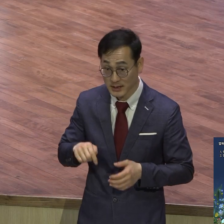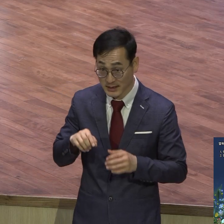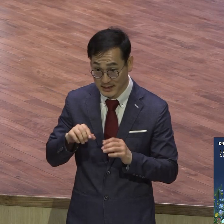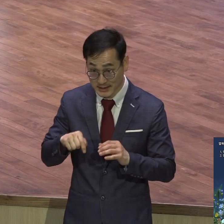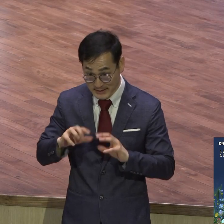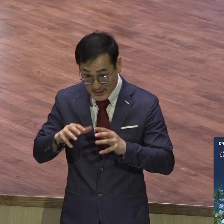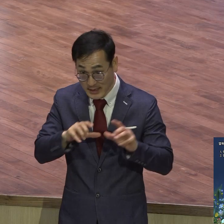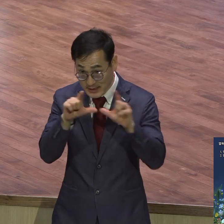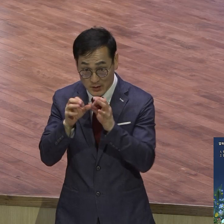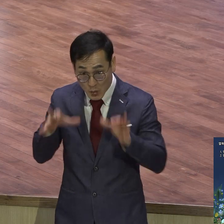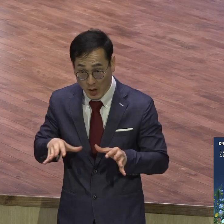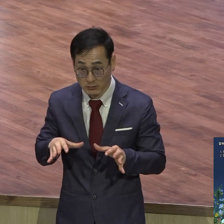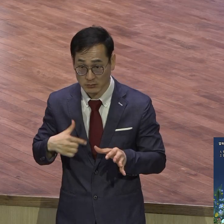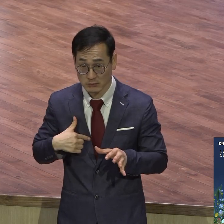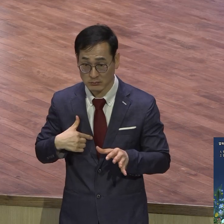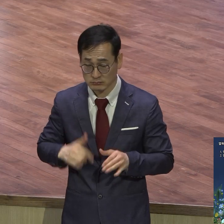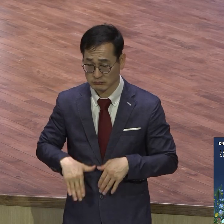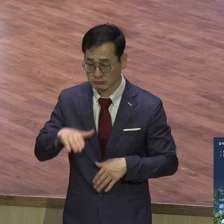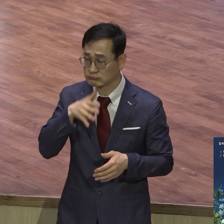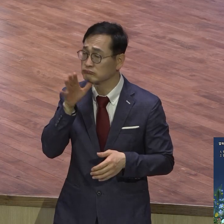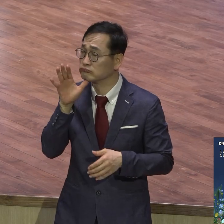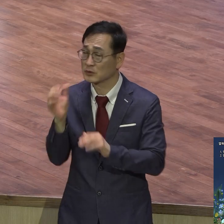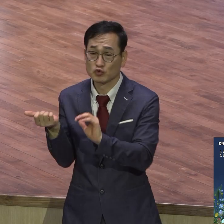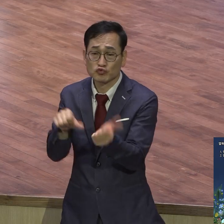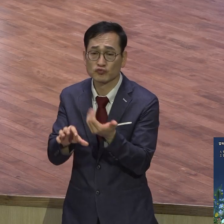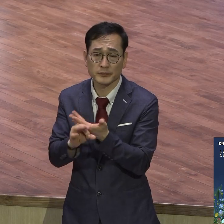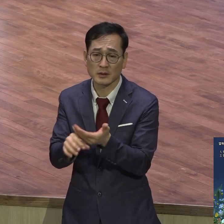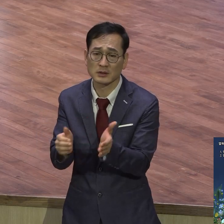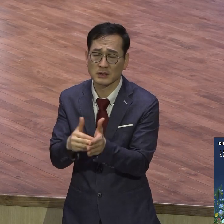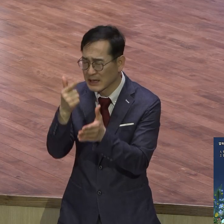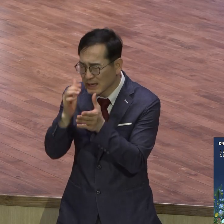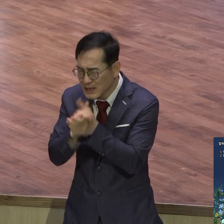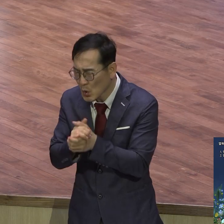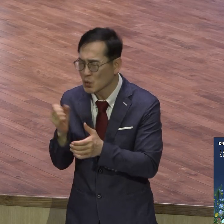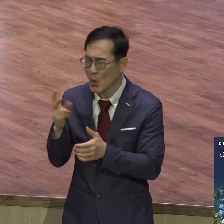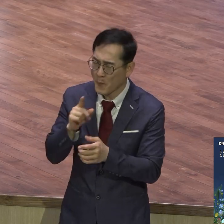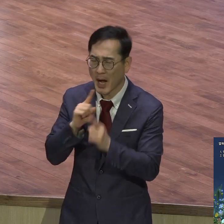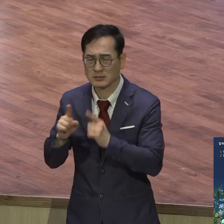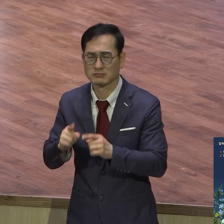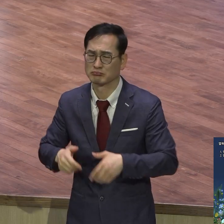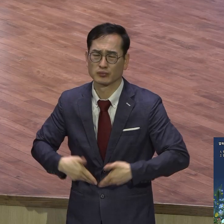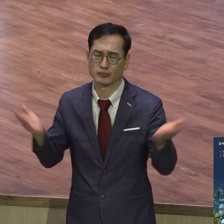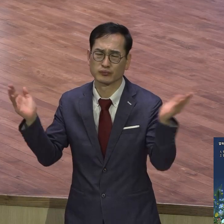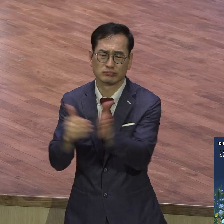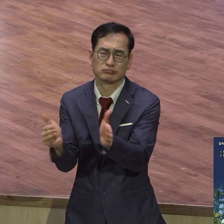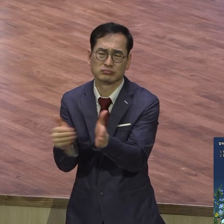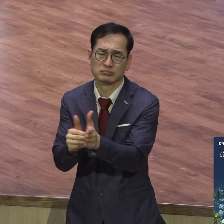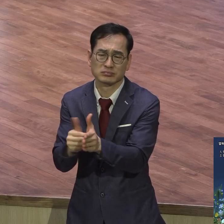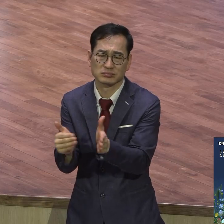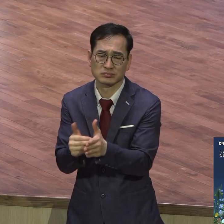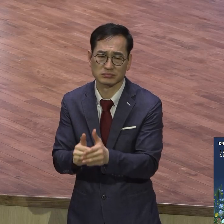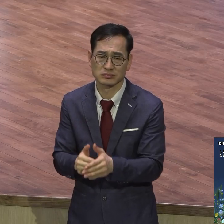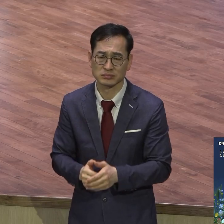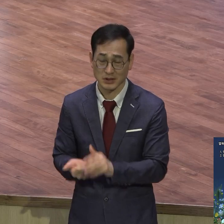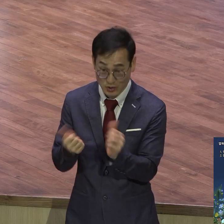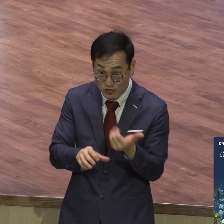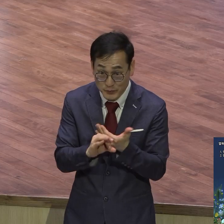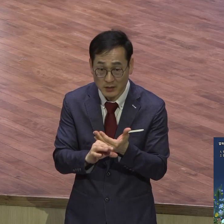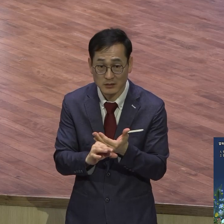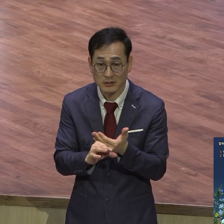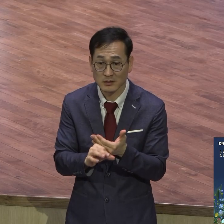아멘 기도도 필요 없어요. 없어요. 이제는 이제는 육체 육체 육체 육체 떠나는 떠나는 영혼은 영혼은 영혼이 영혼이 가요. 가.